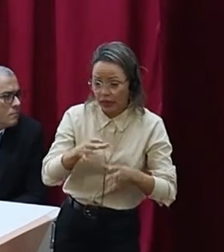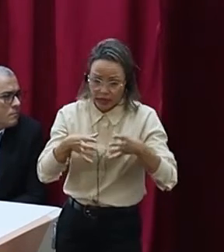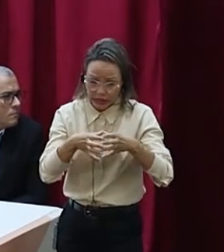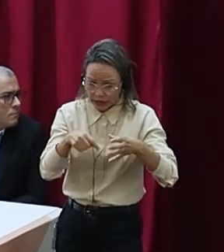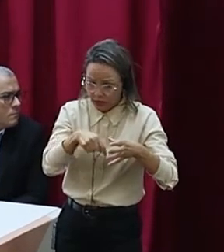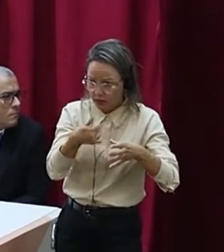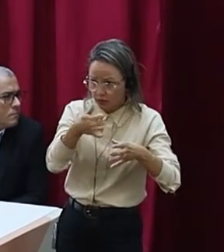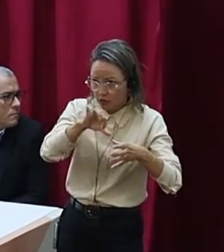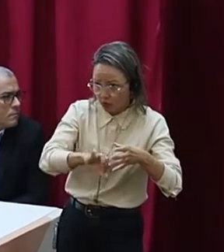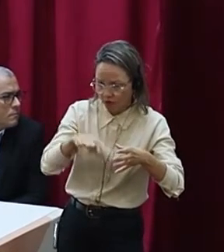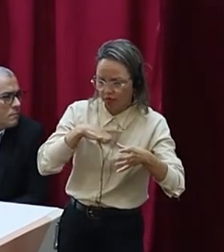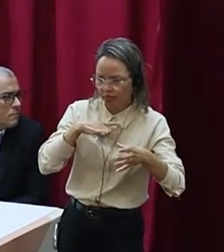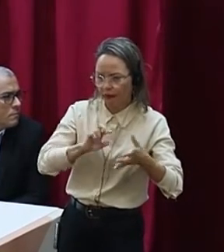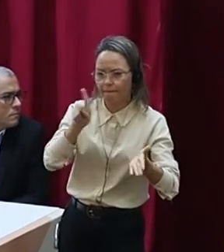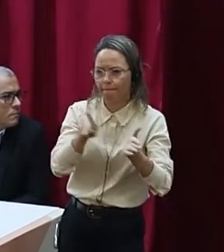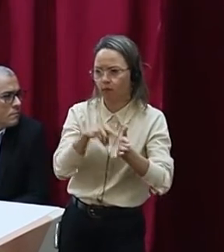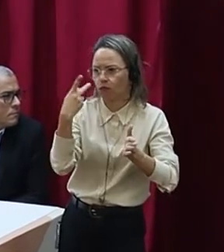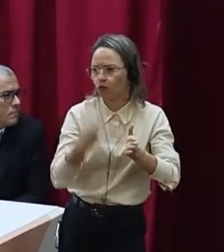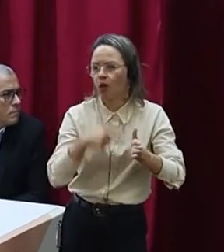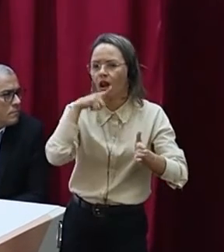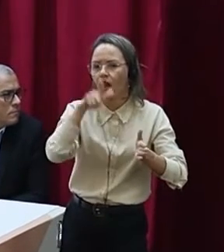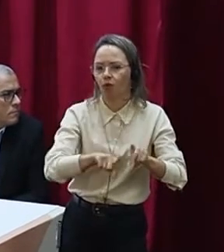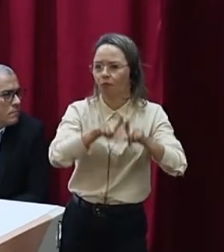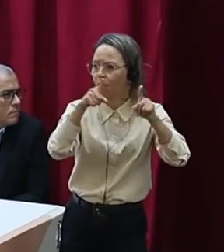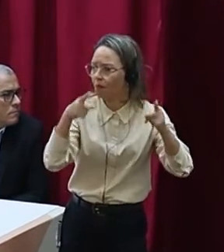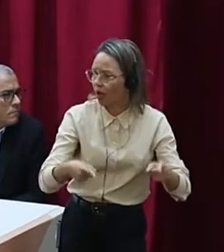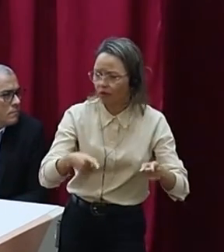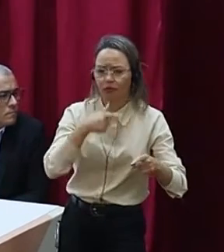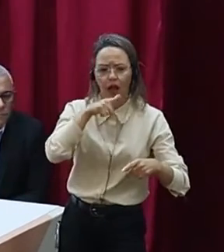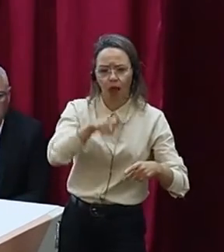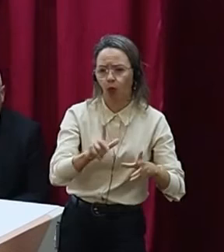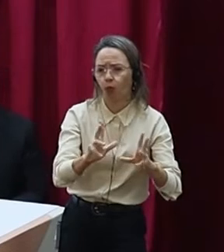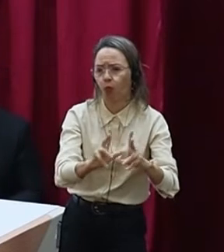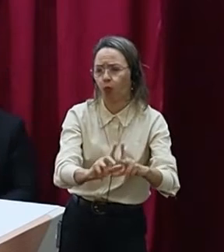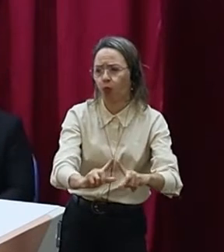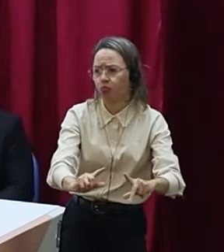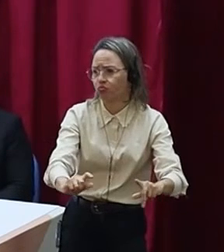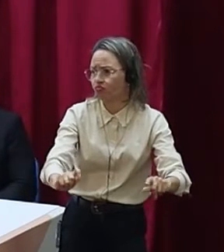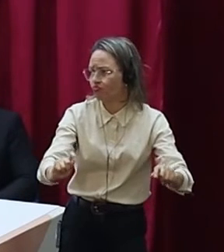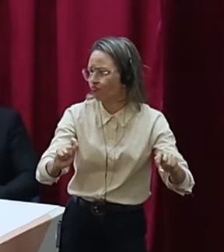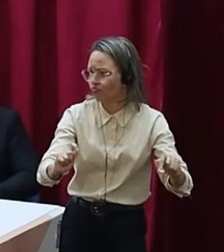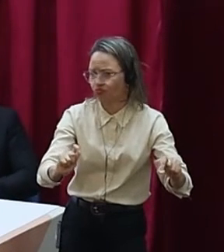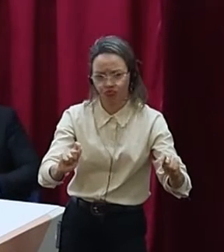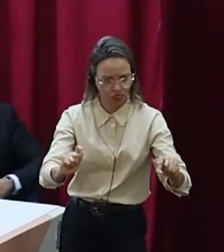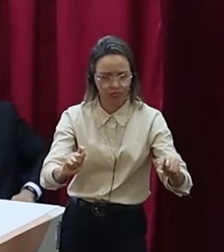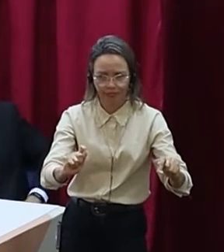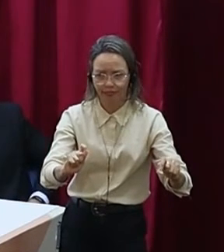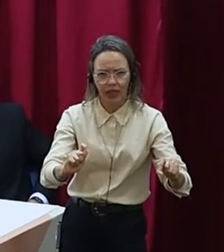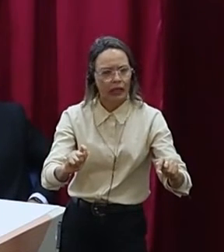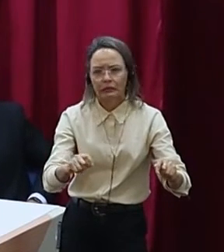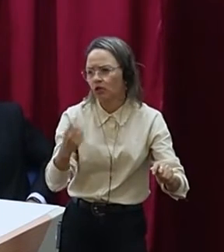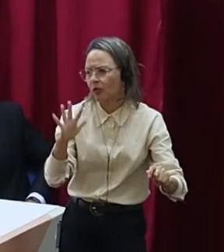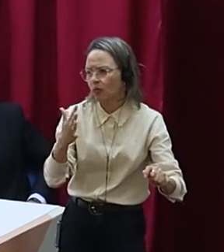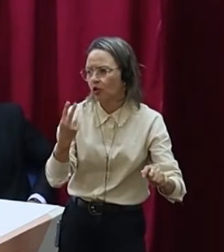lenguas. Pero hay lenguas que se están muriendo. Por ejemplo, el guaná tiene 2 hablantes. 2 hablantes,